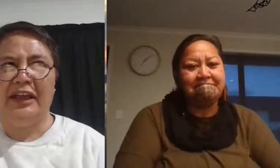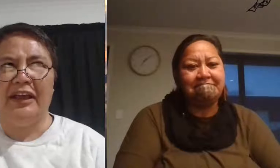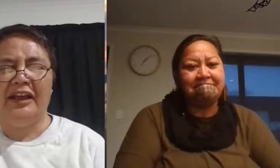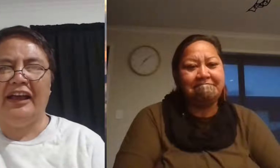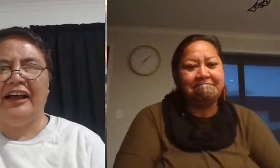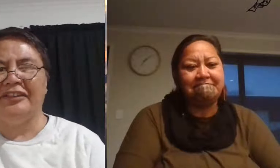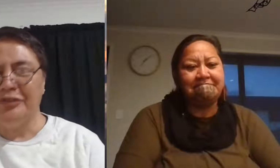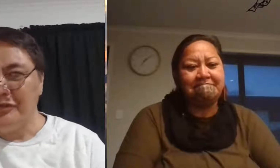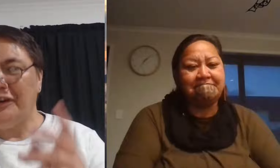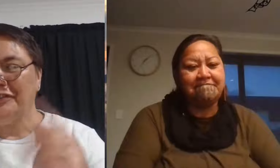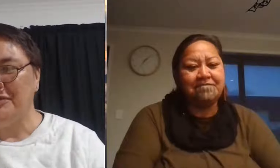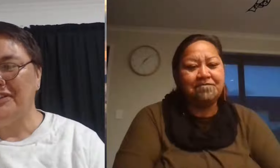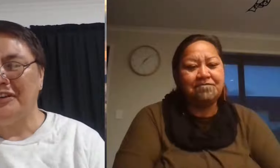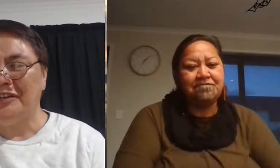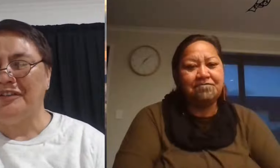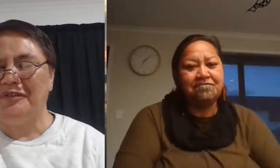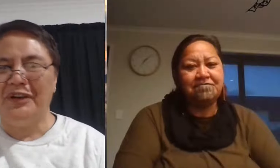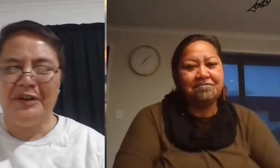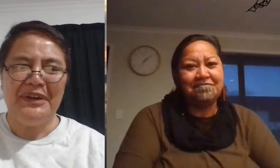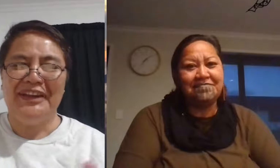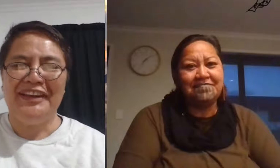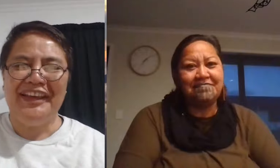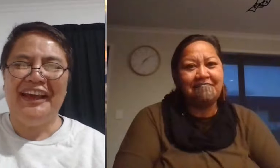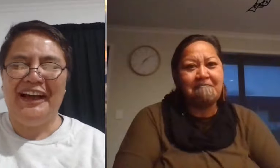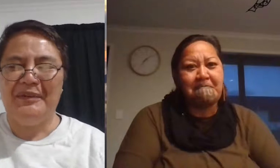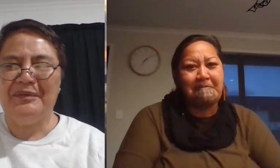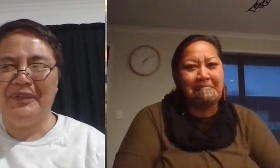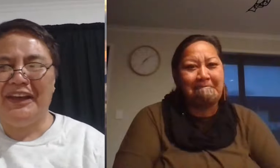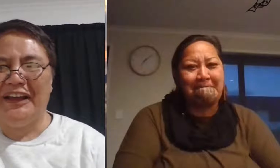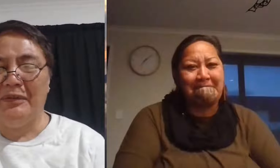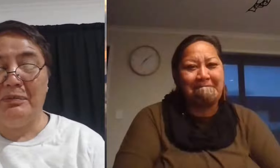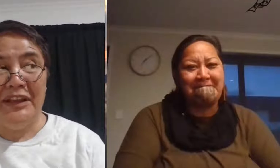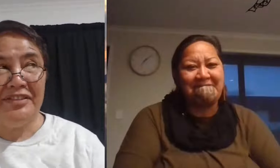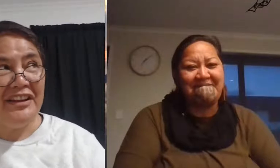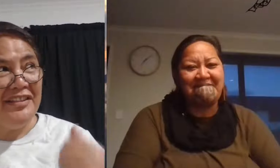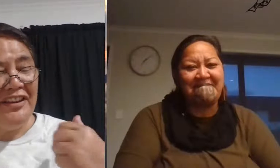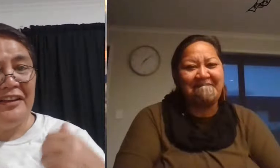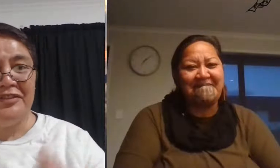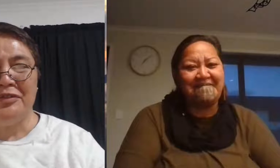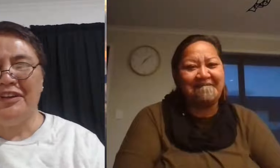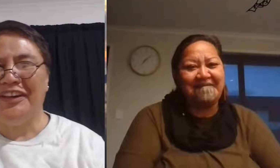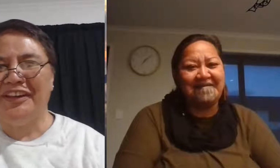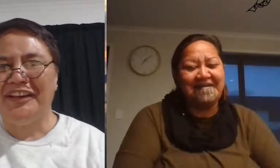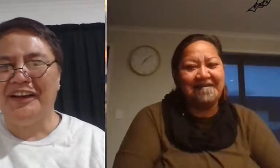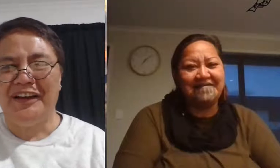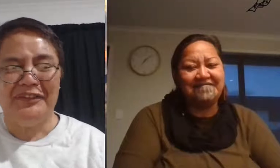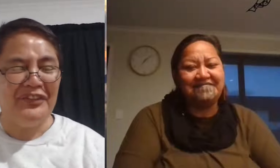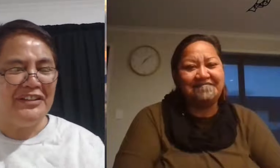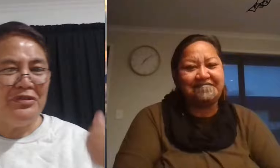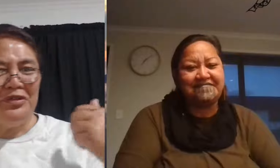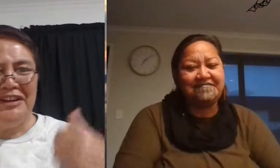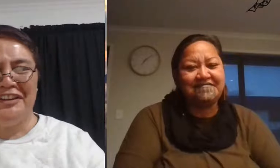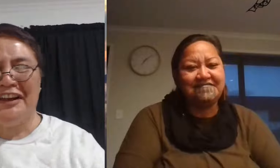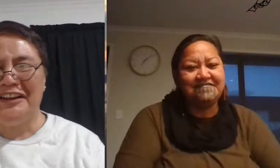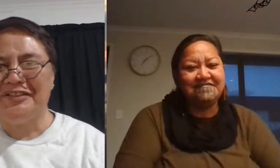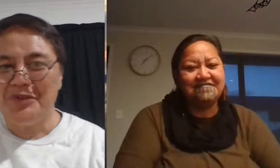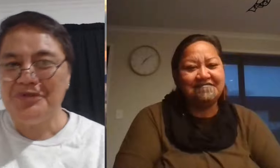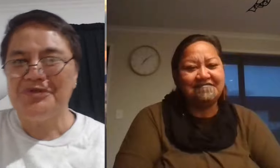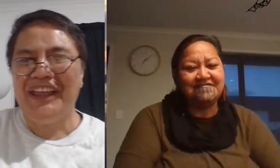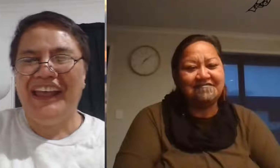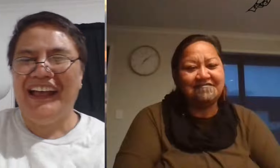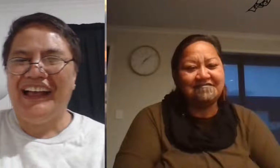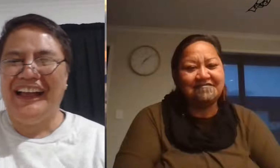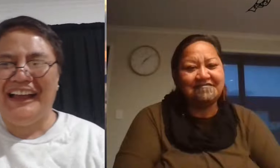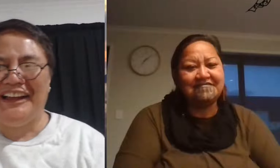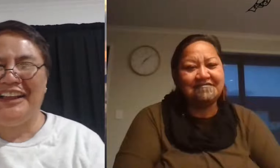tākoe e tuku atu I te reo wakamihi, me te kite atu I ngā whetū ki te rangi